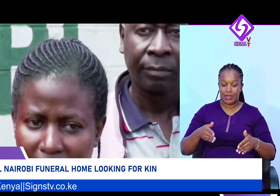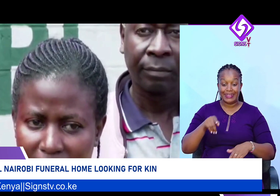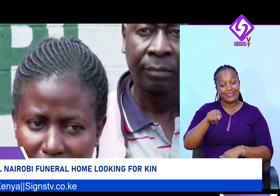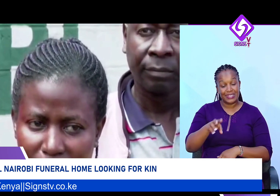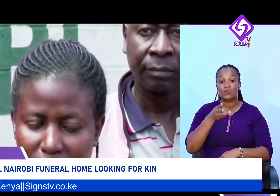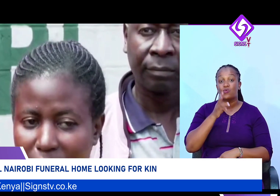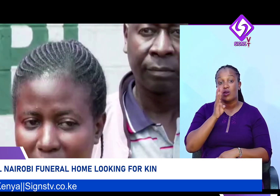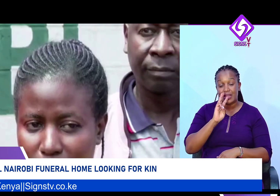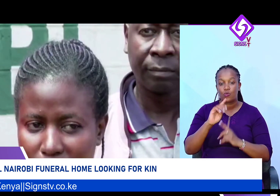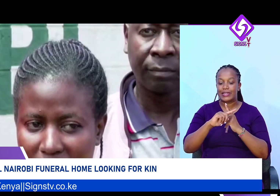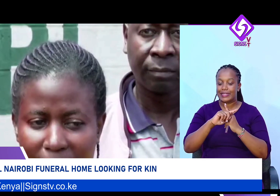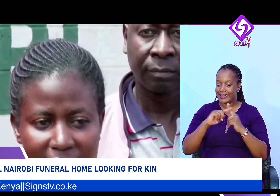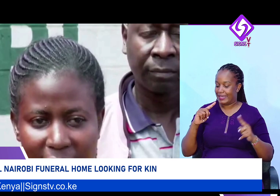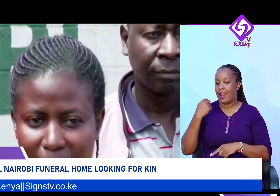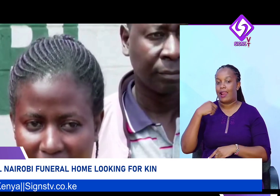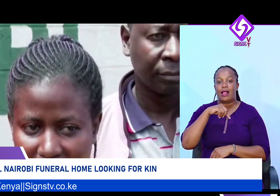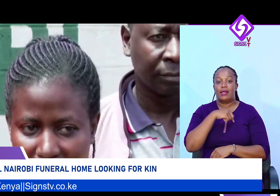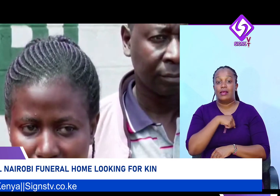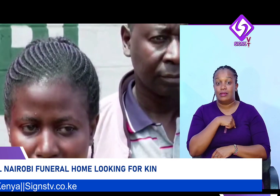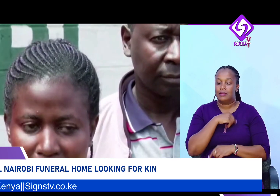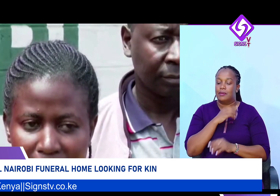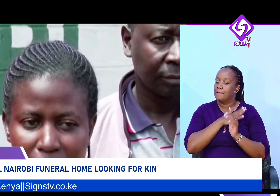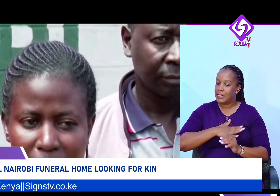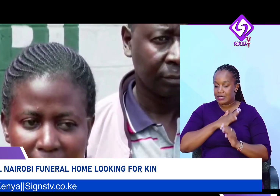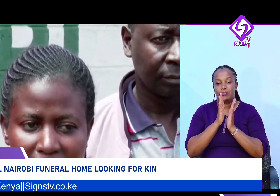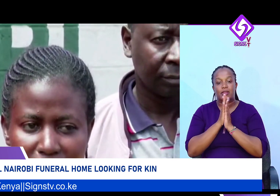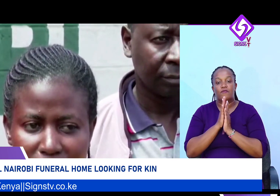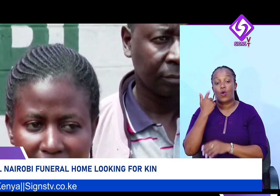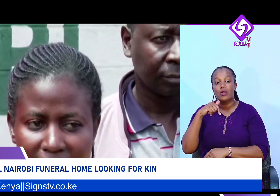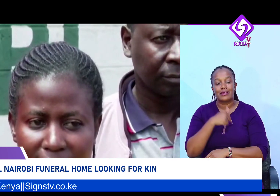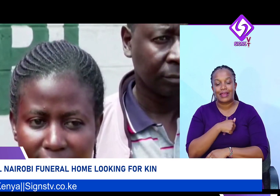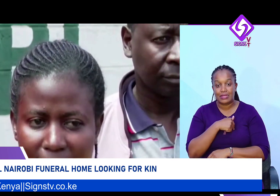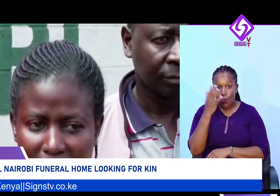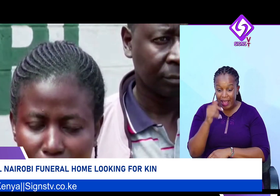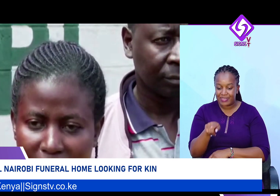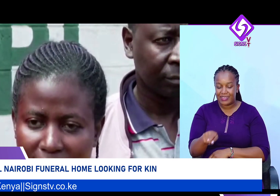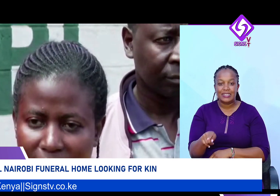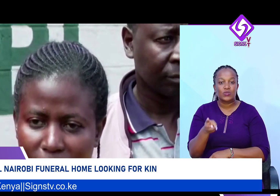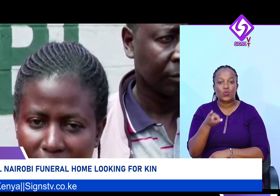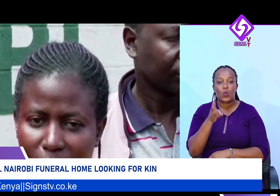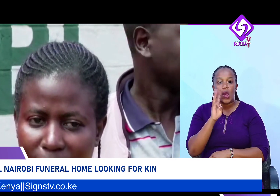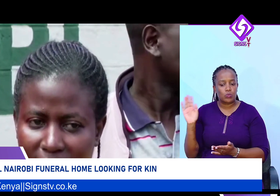Haki uniombe tu, hii maji inanipeleka. Kufika kitu saa 7 kupiga simu ilikuwa